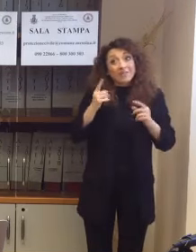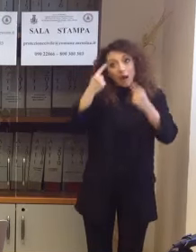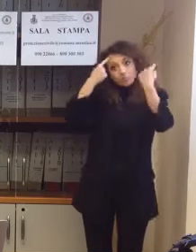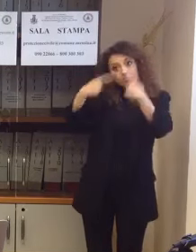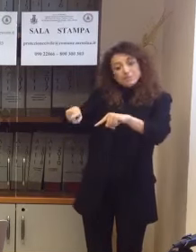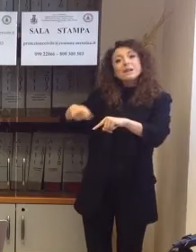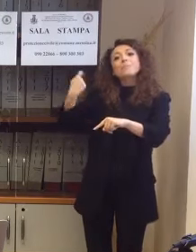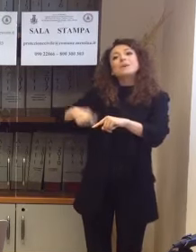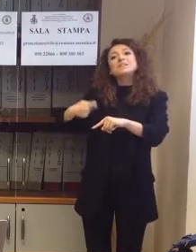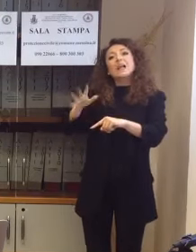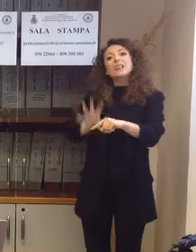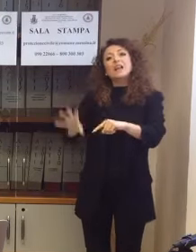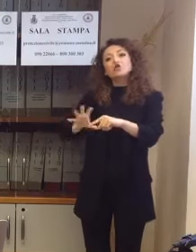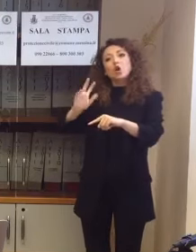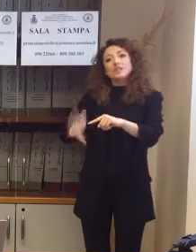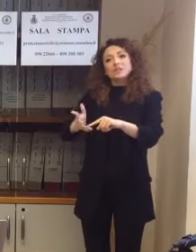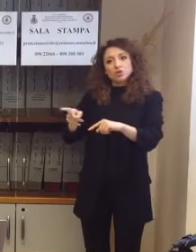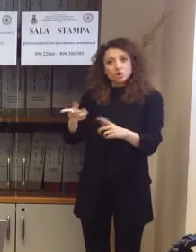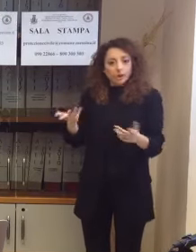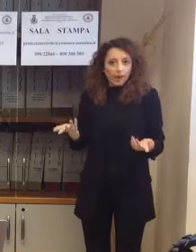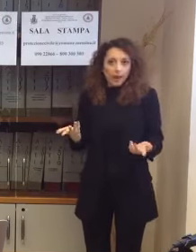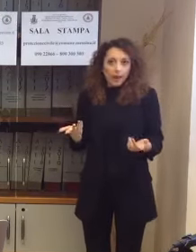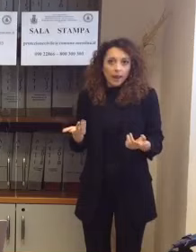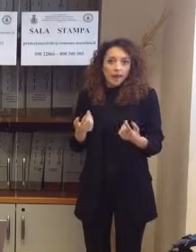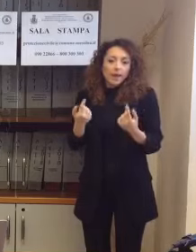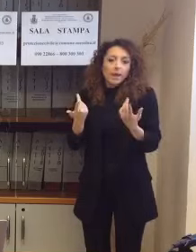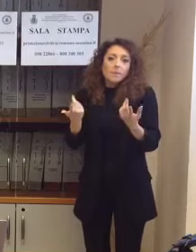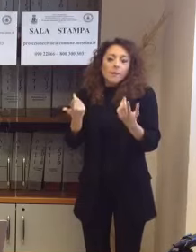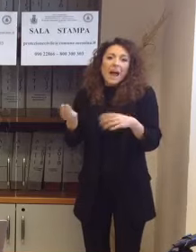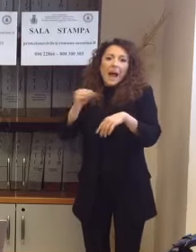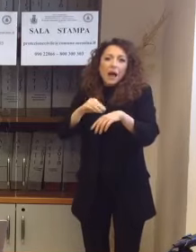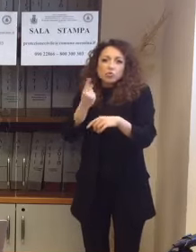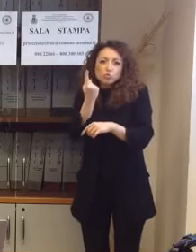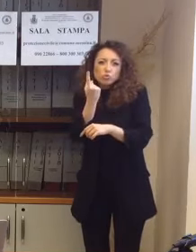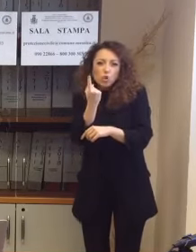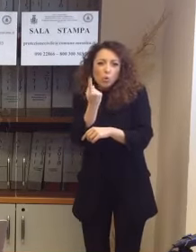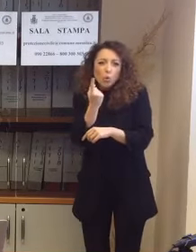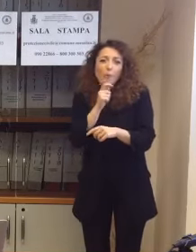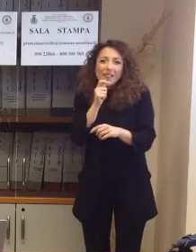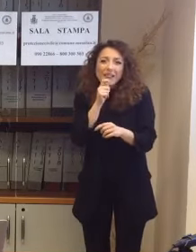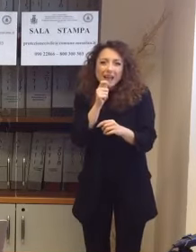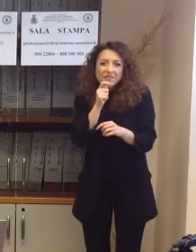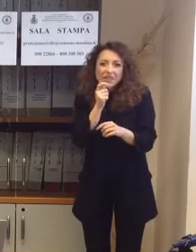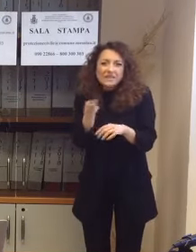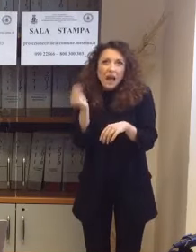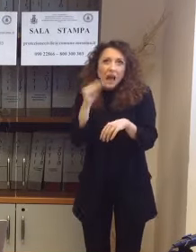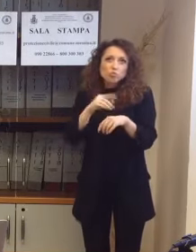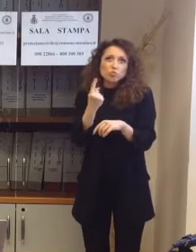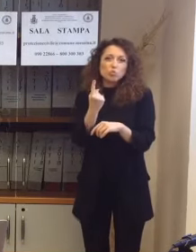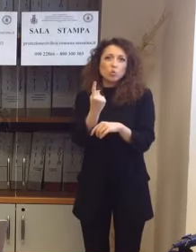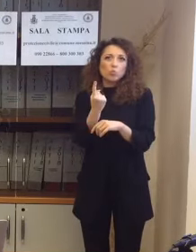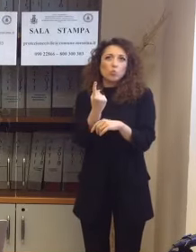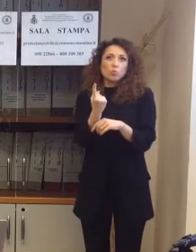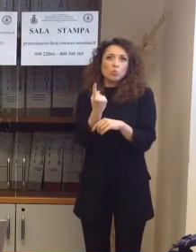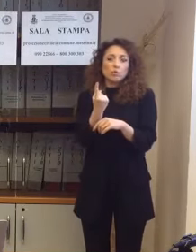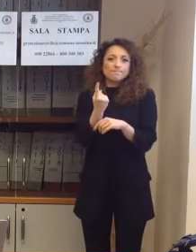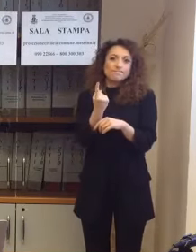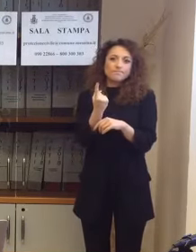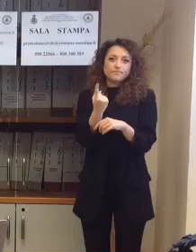aggiunge, ecco perché gli dico sempre che di buona solo il cognome, una parte nell'intervista dove sostiene